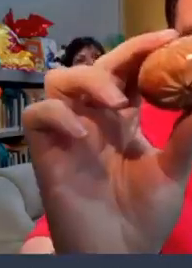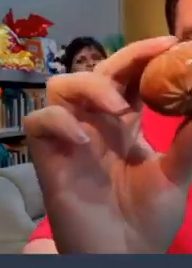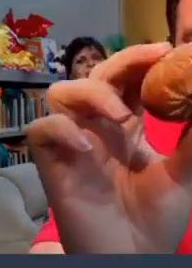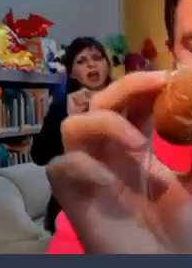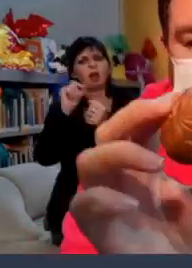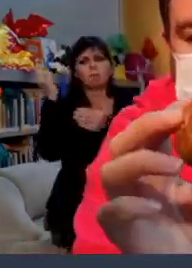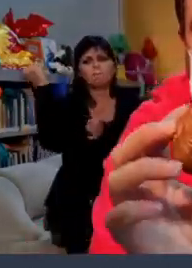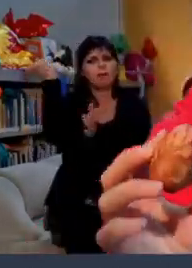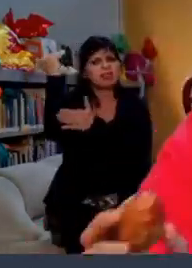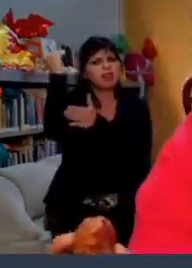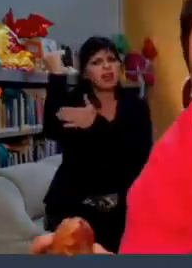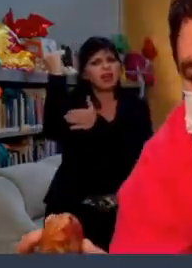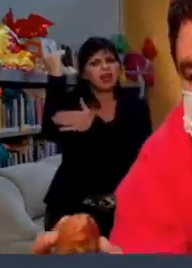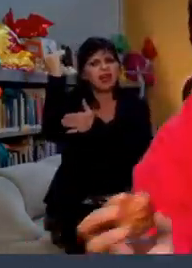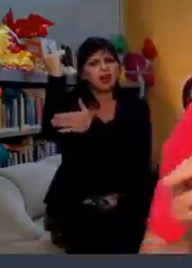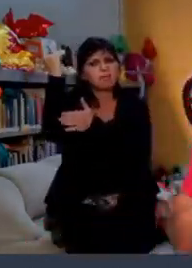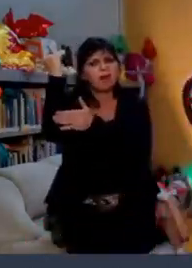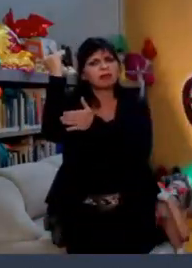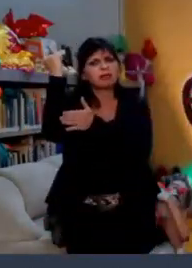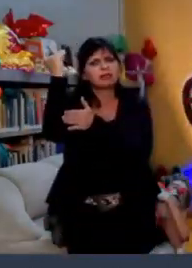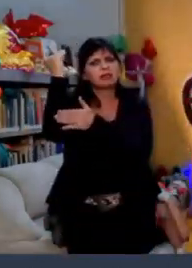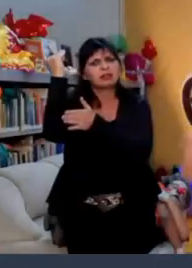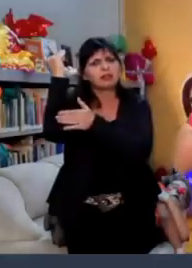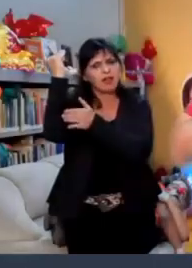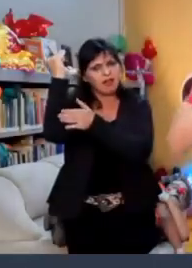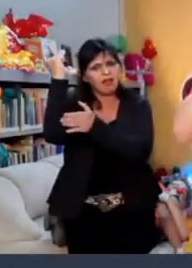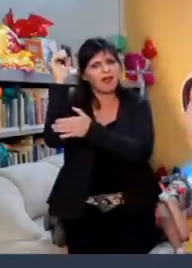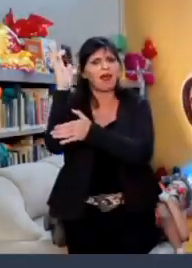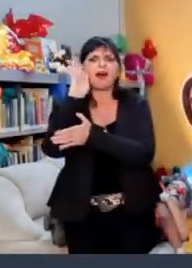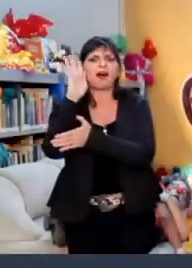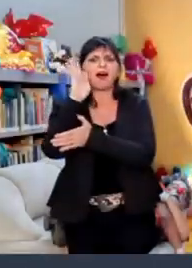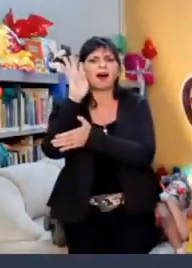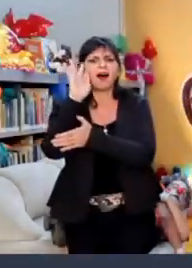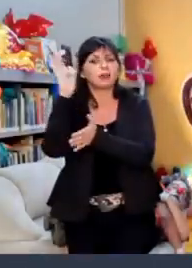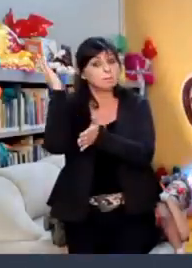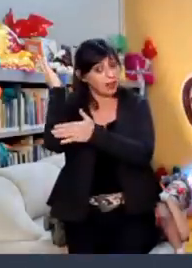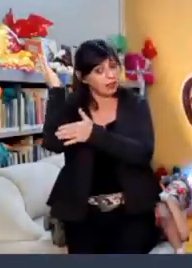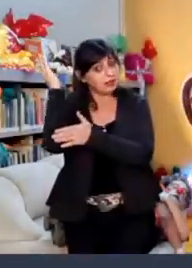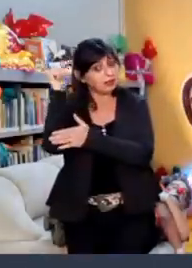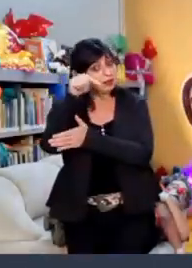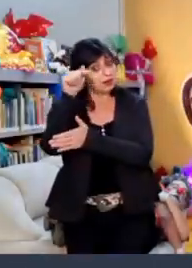madeira. Opa, eu estou na frente aqui, mas já estou saindo.